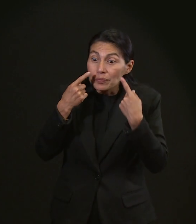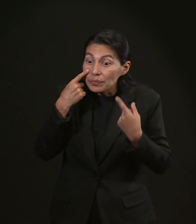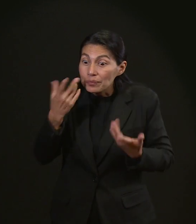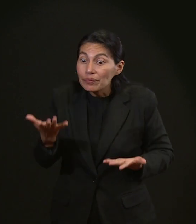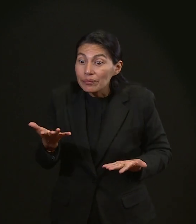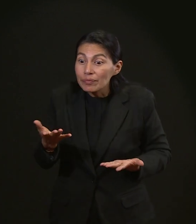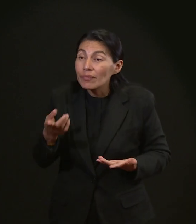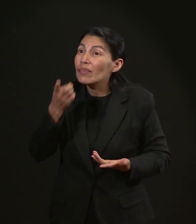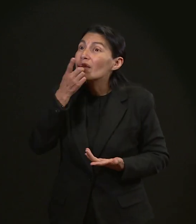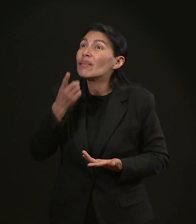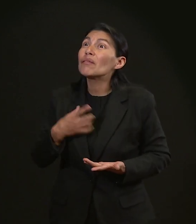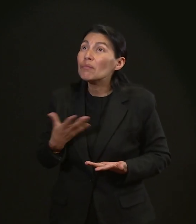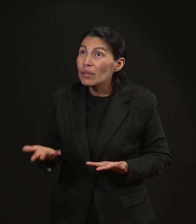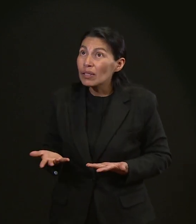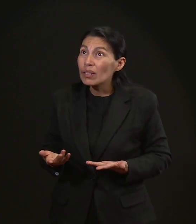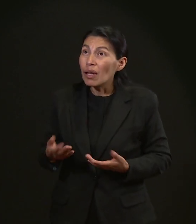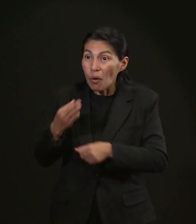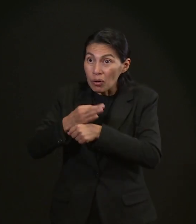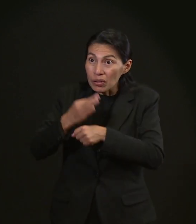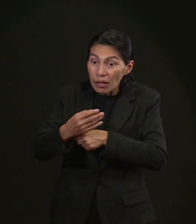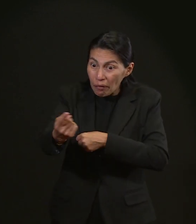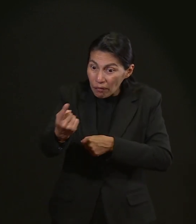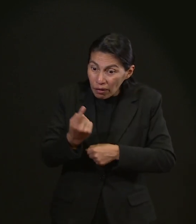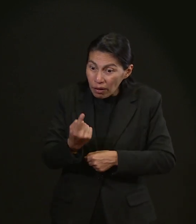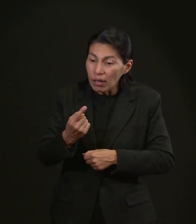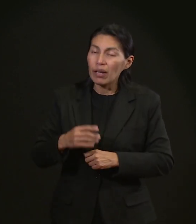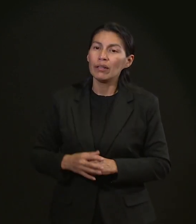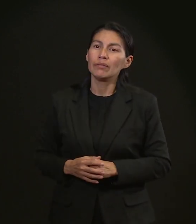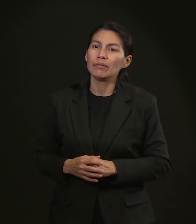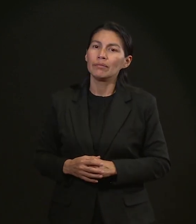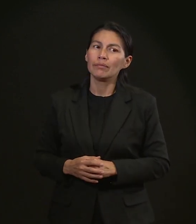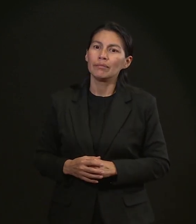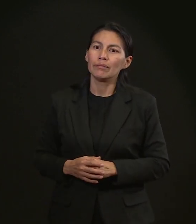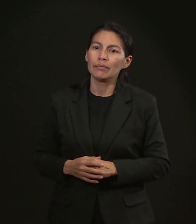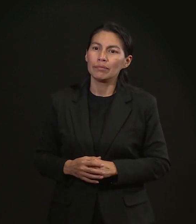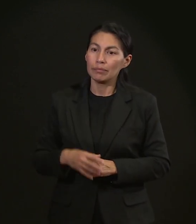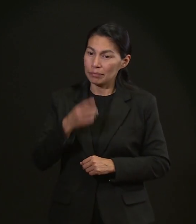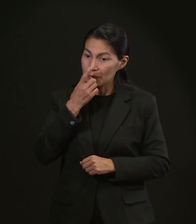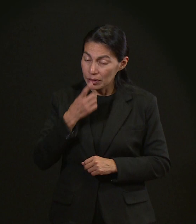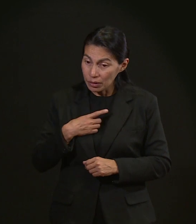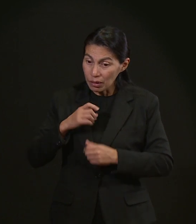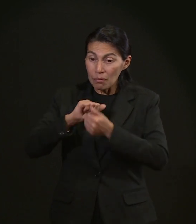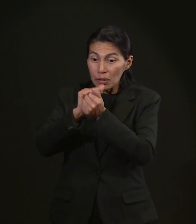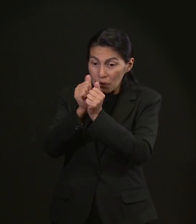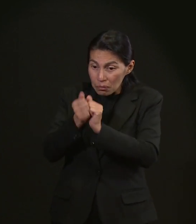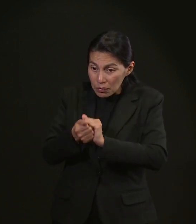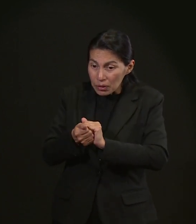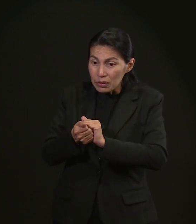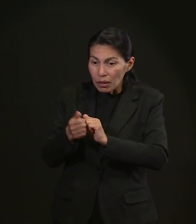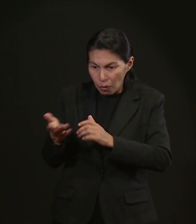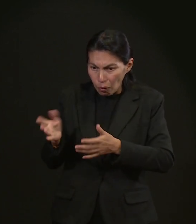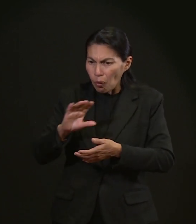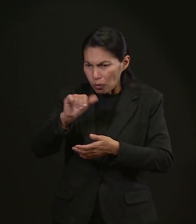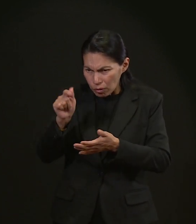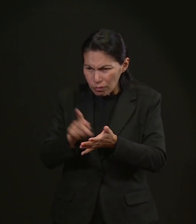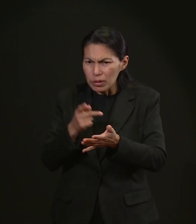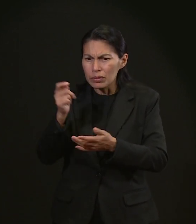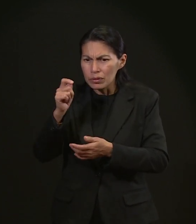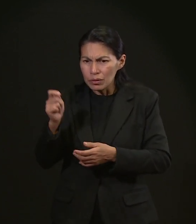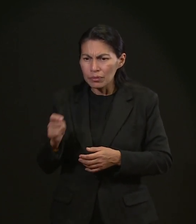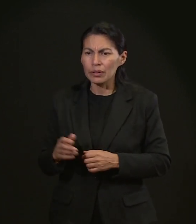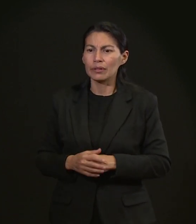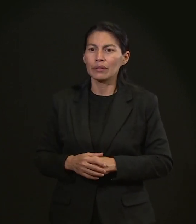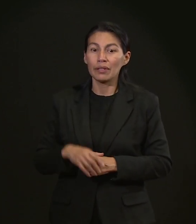de que si ese era el indicado bueno que venga ahora y me diga me convenza de que